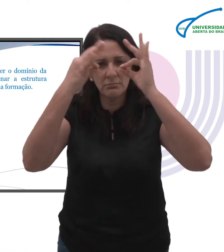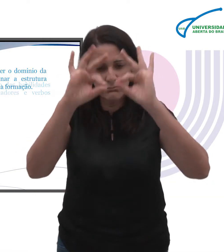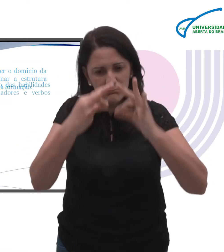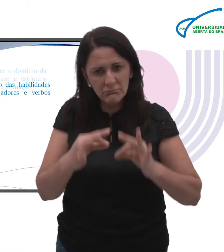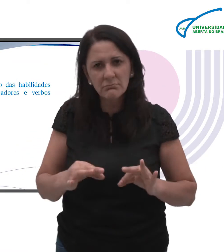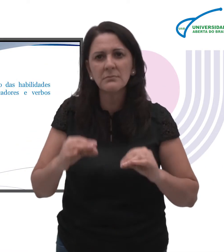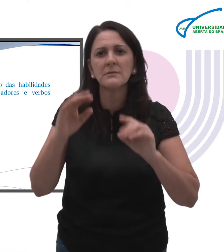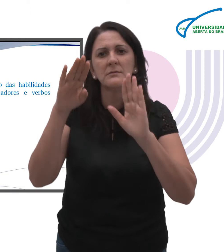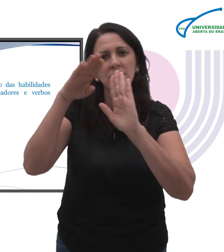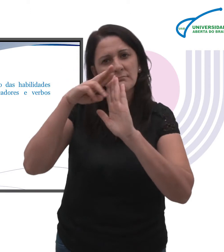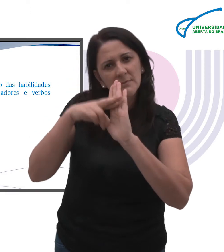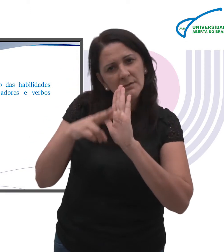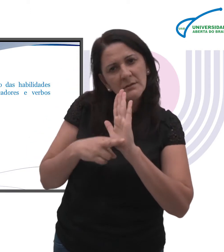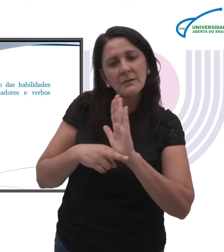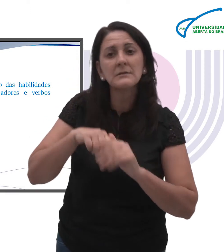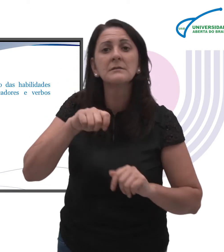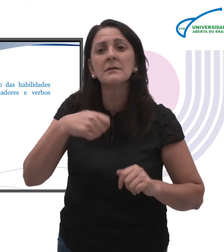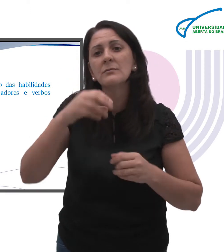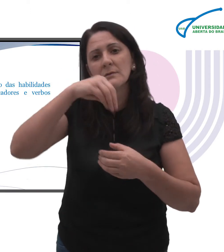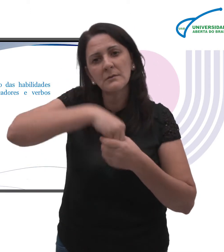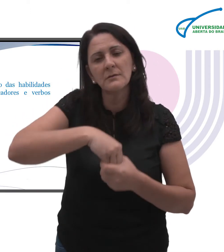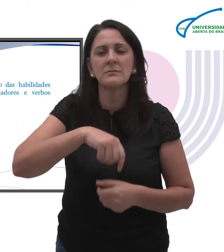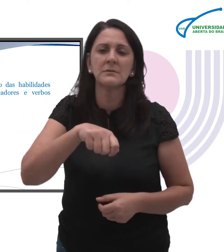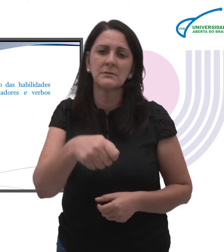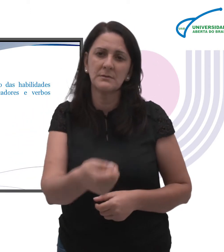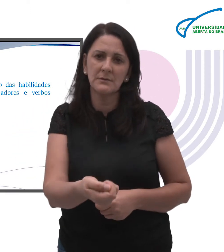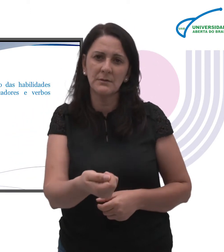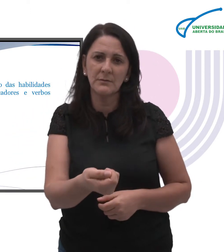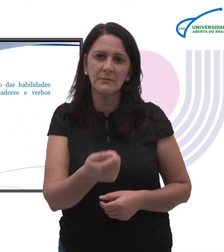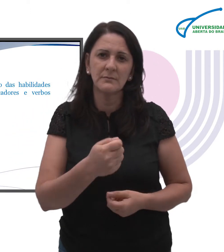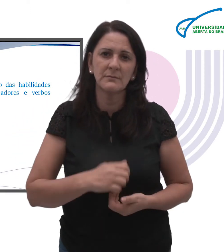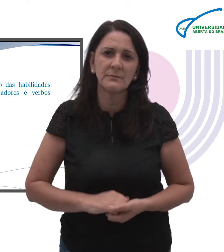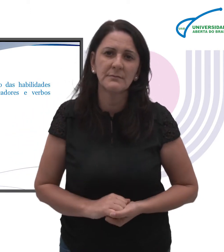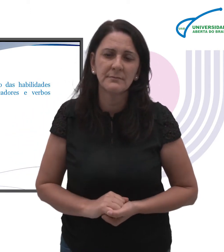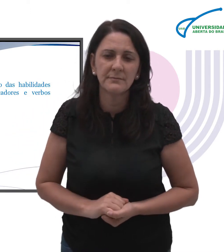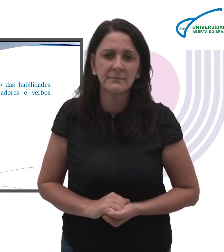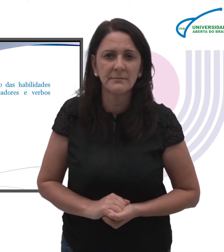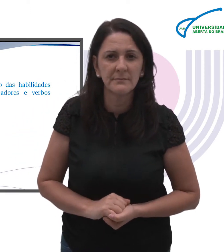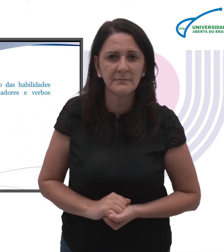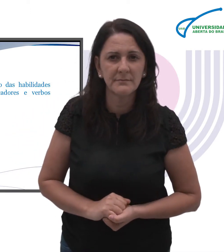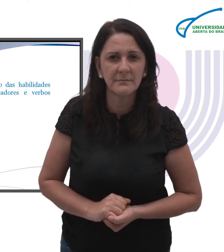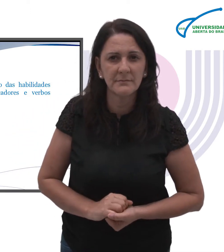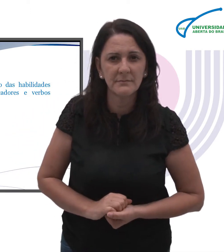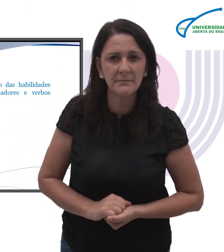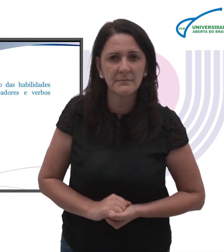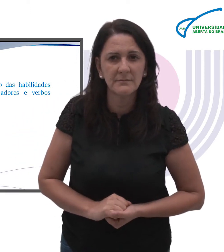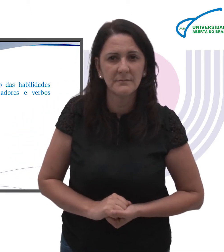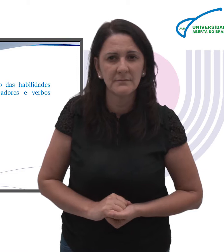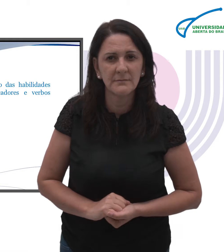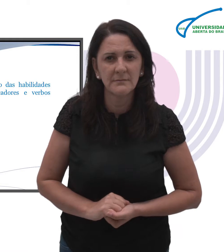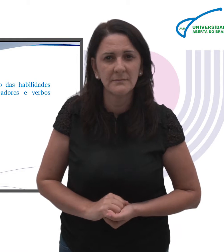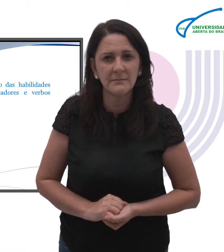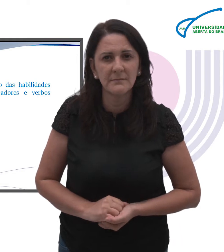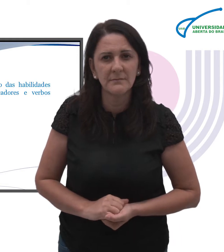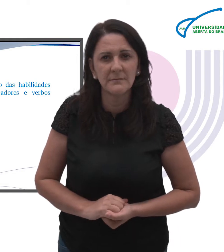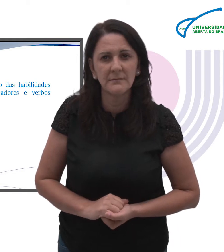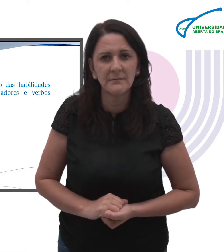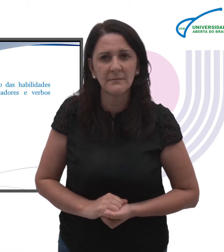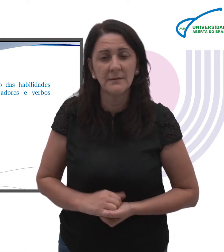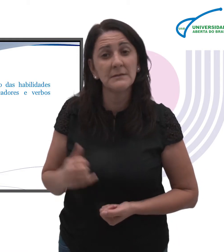sinais e as regras que determinam a sua formação. Dos 6